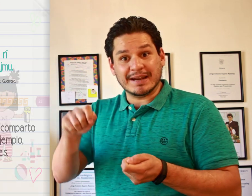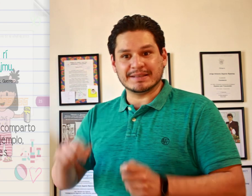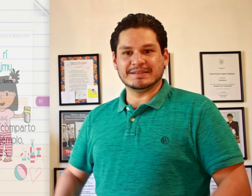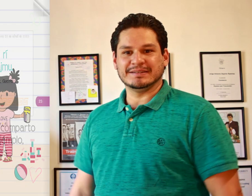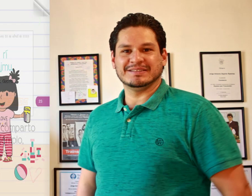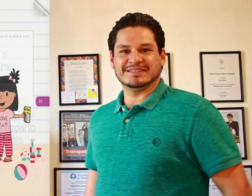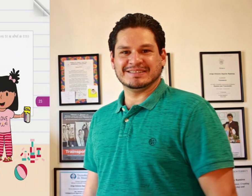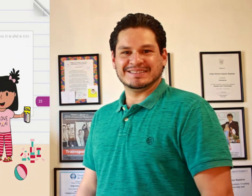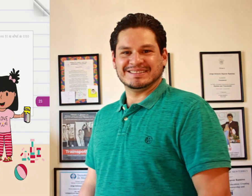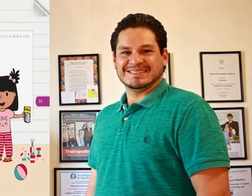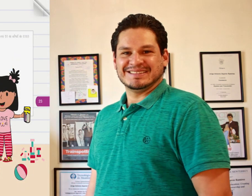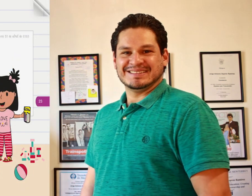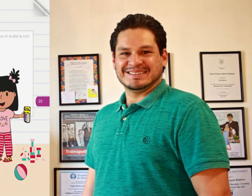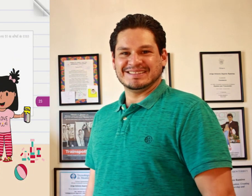escolares.